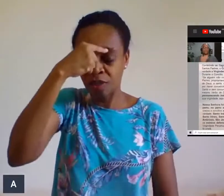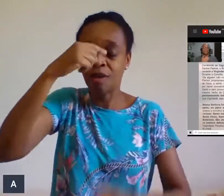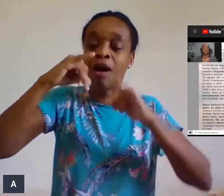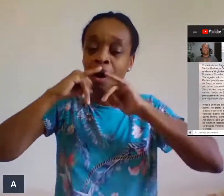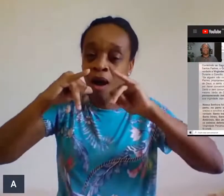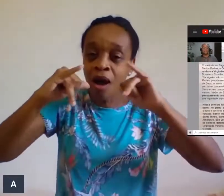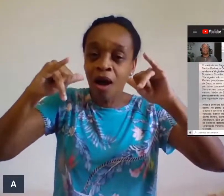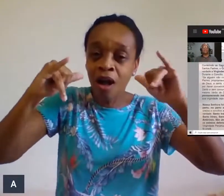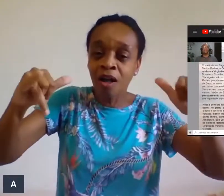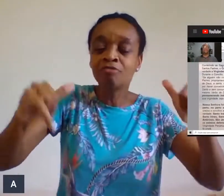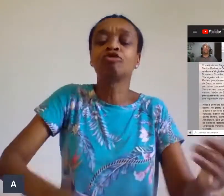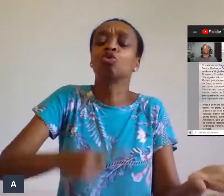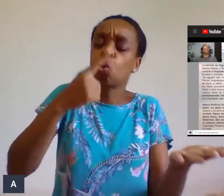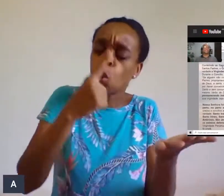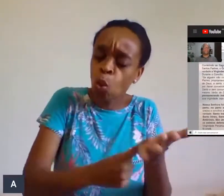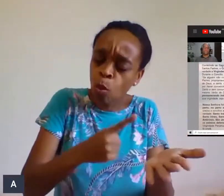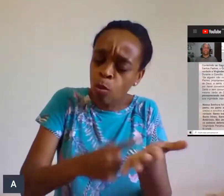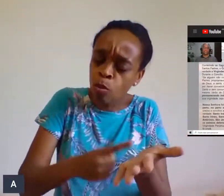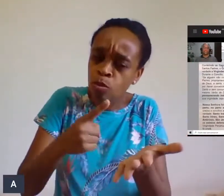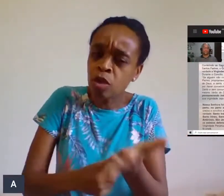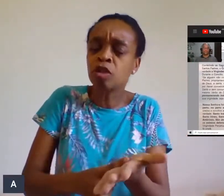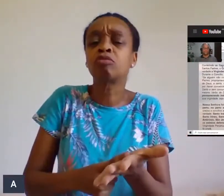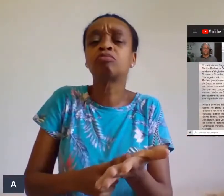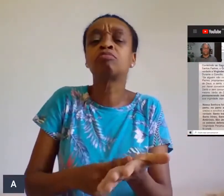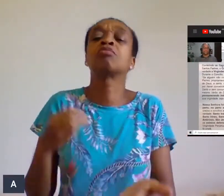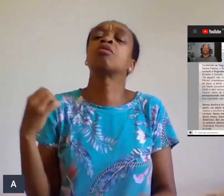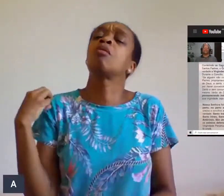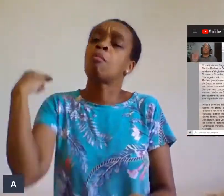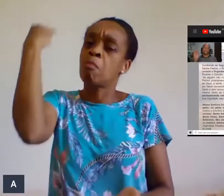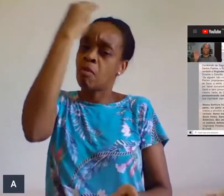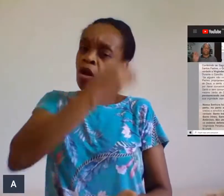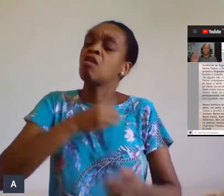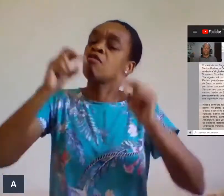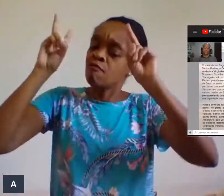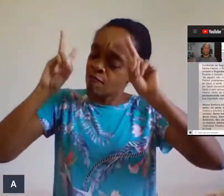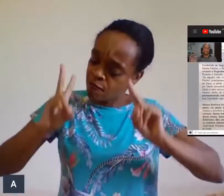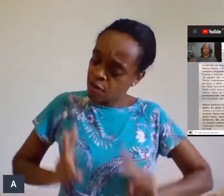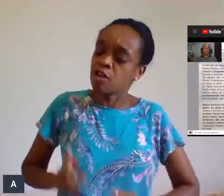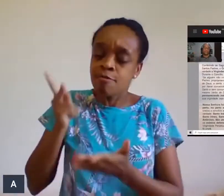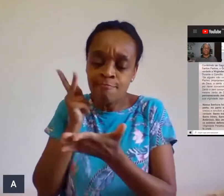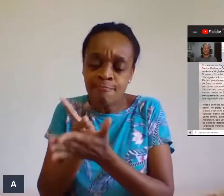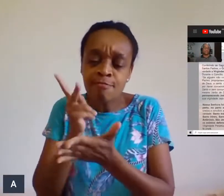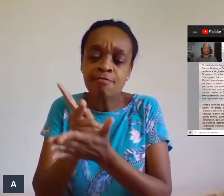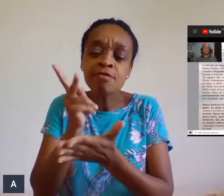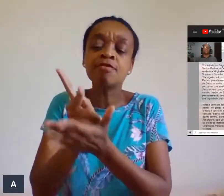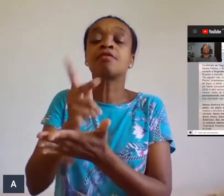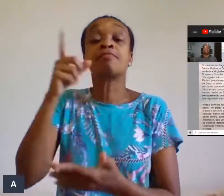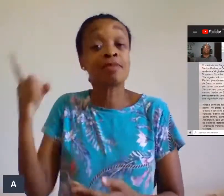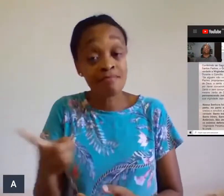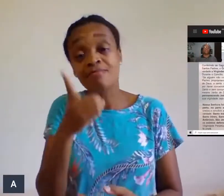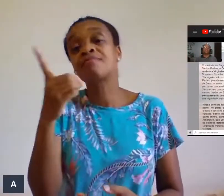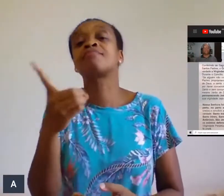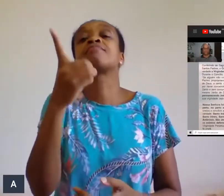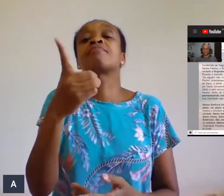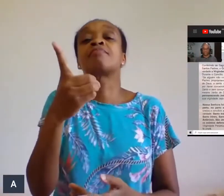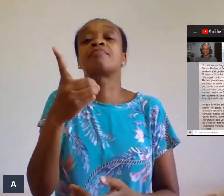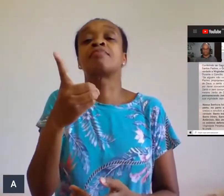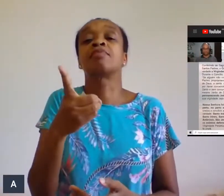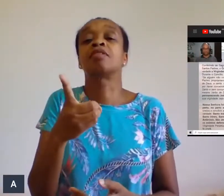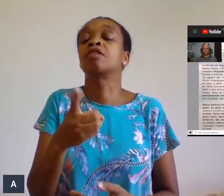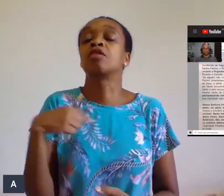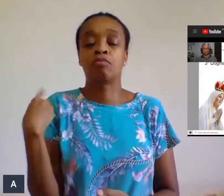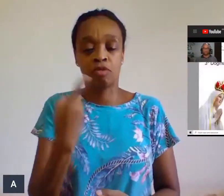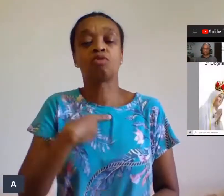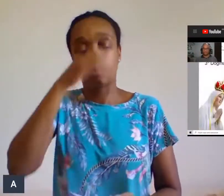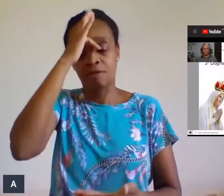foram exímios defensores da virgindade de Maria. A virgindade perpétua de Maria faz parte integrante da fé cristã.